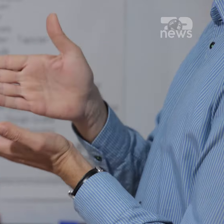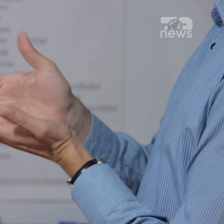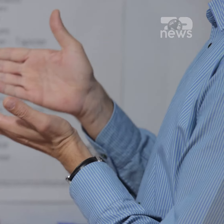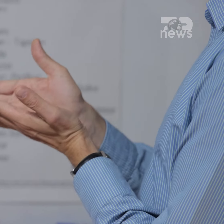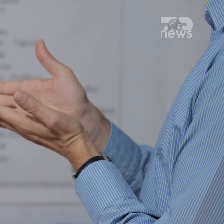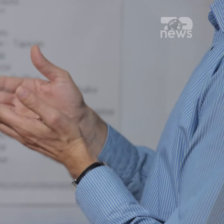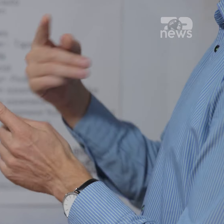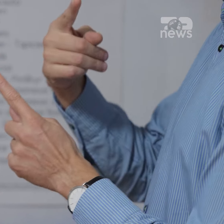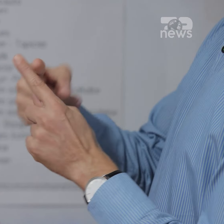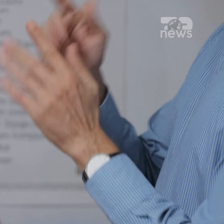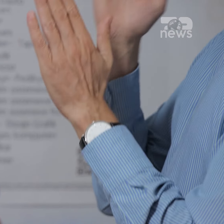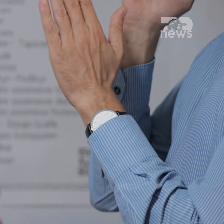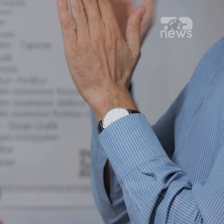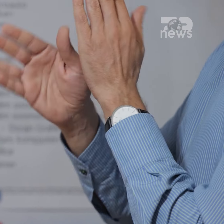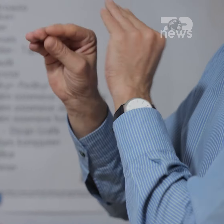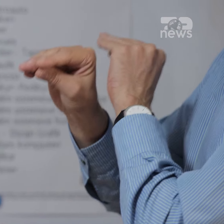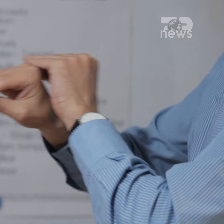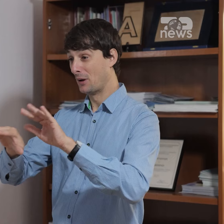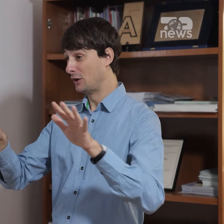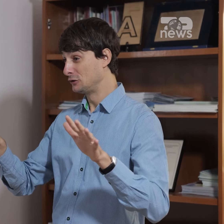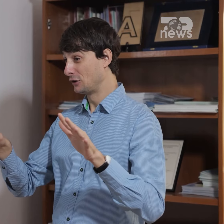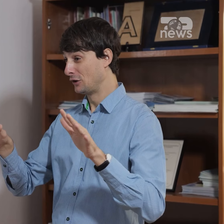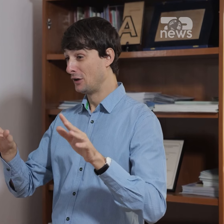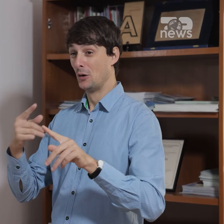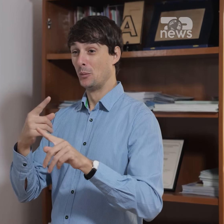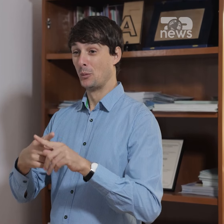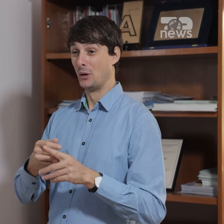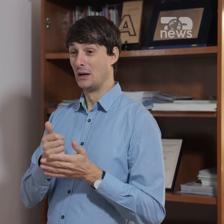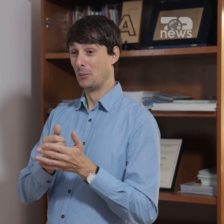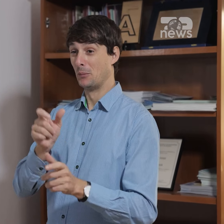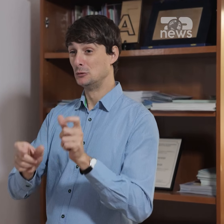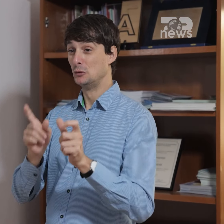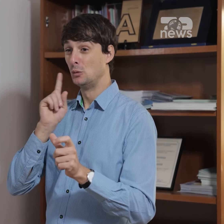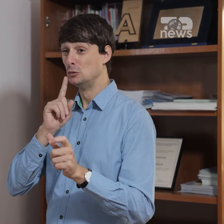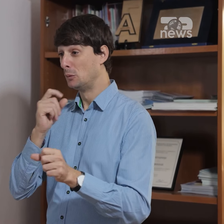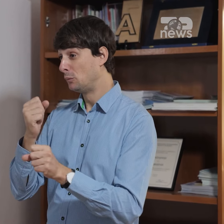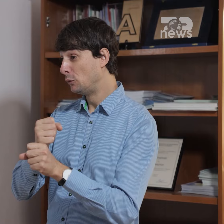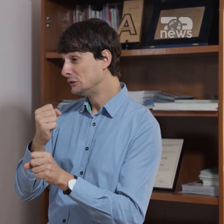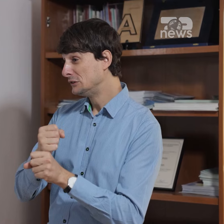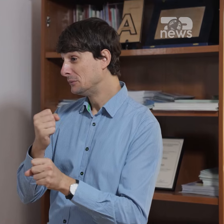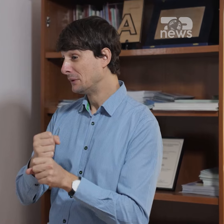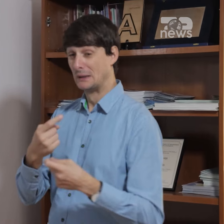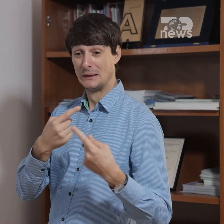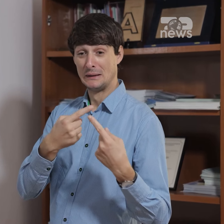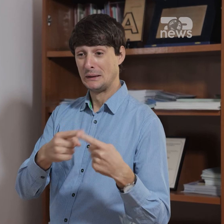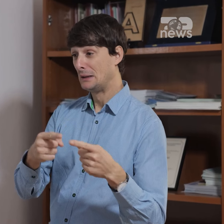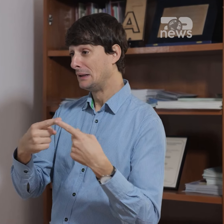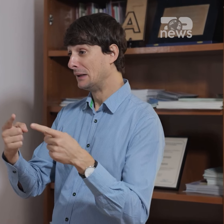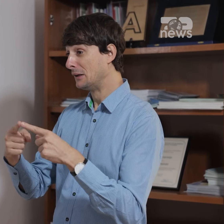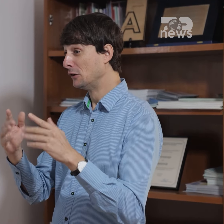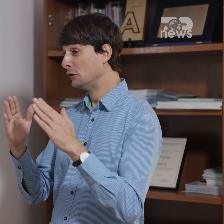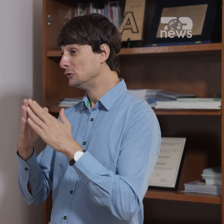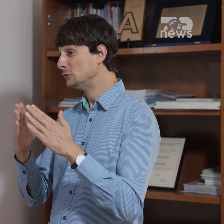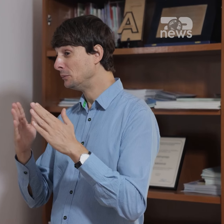kemi certifikuar pak para një muaji, një prej vajzave është edhe punëse sociale pra një